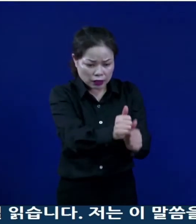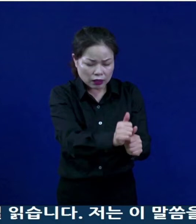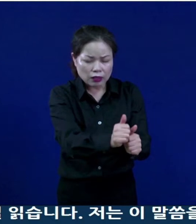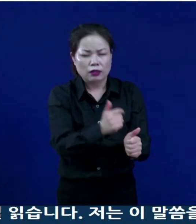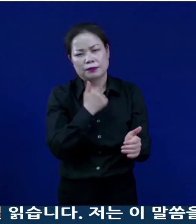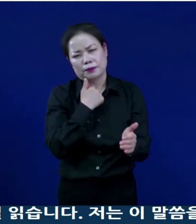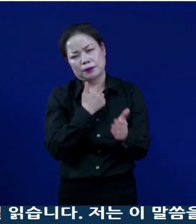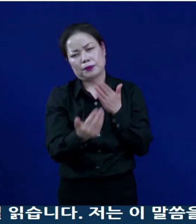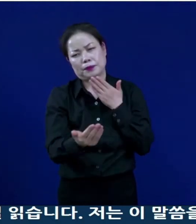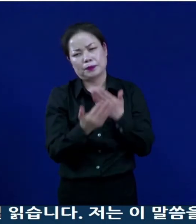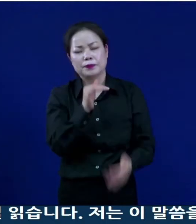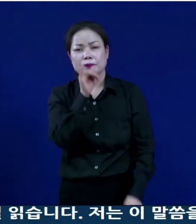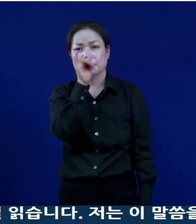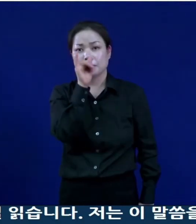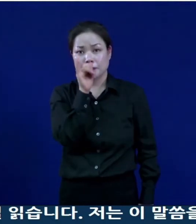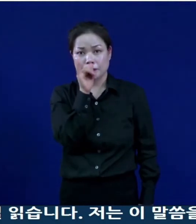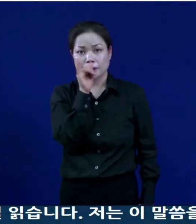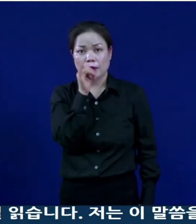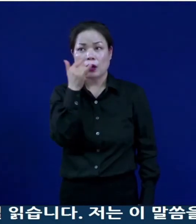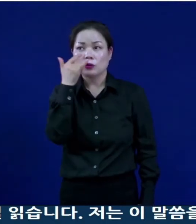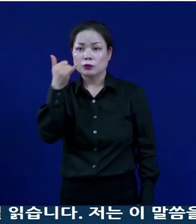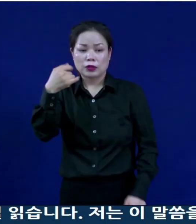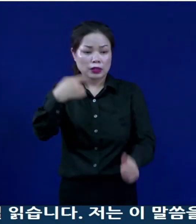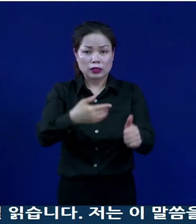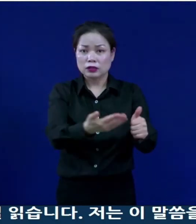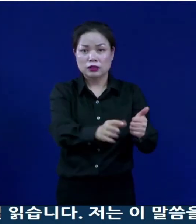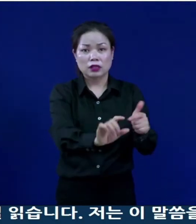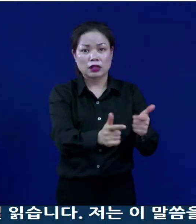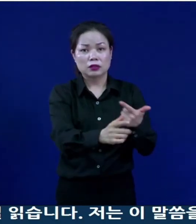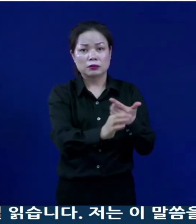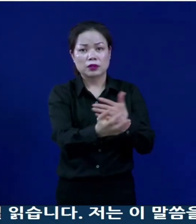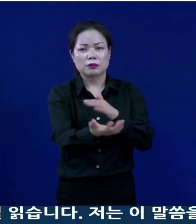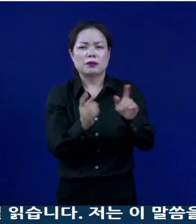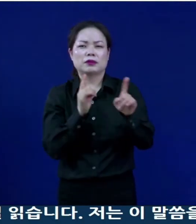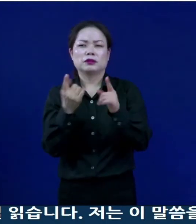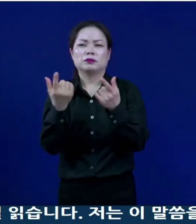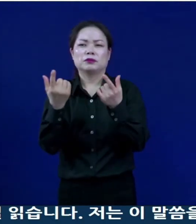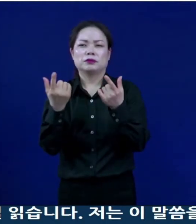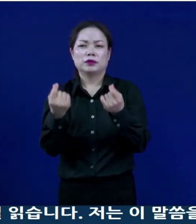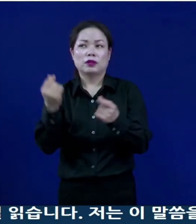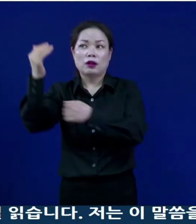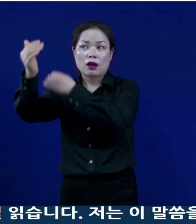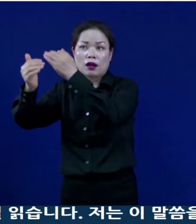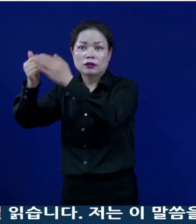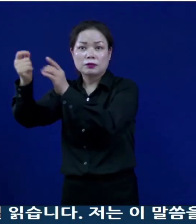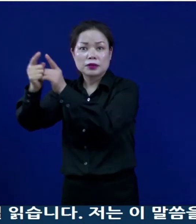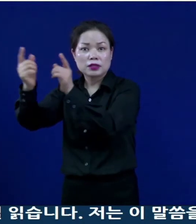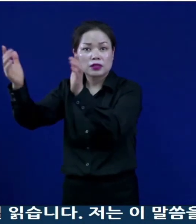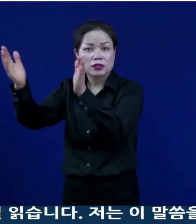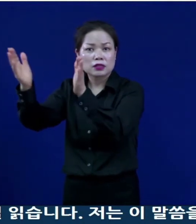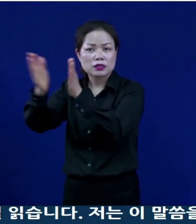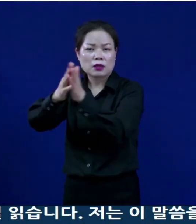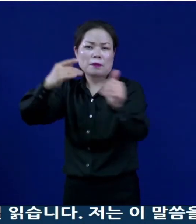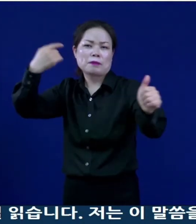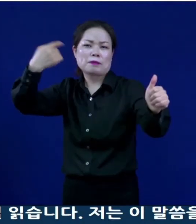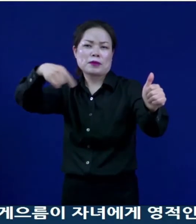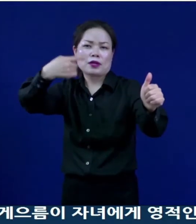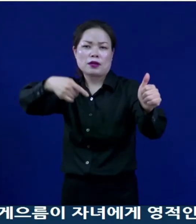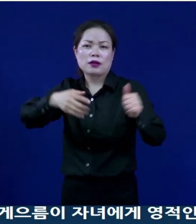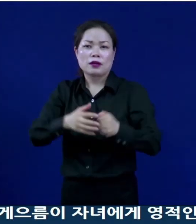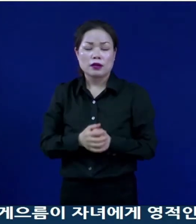겪게 될 수 있습니다. 부모가 가르치지 않으면 방금 말씀처럼 하나님께서 직접 가르치실